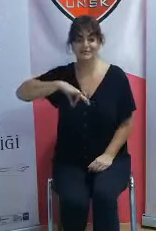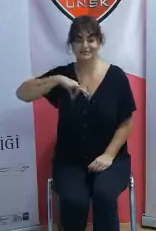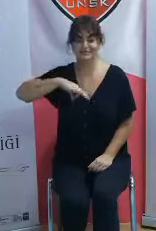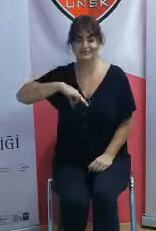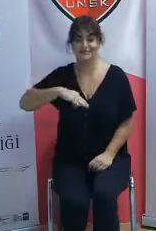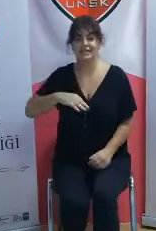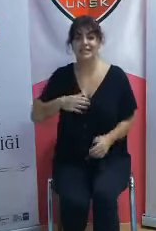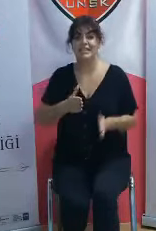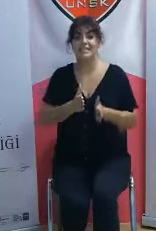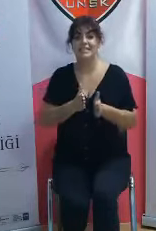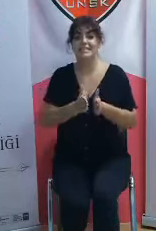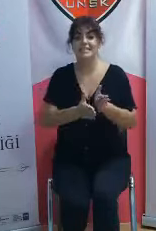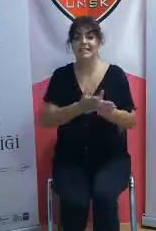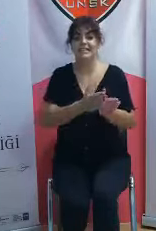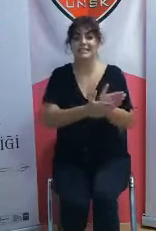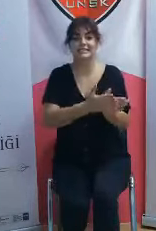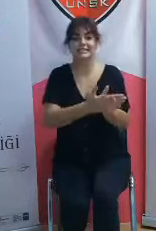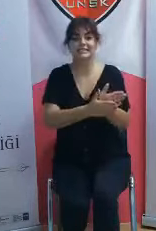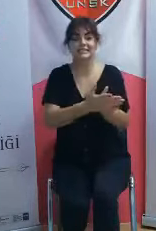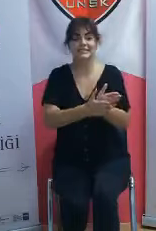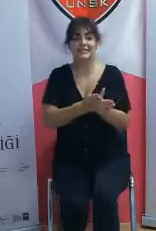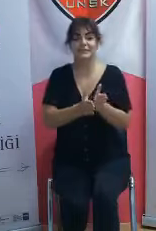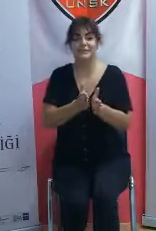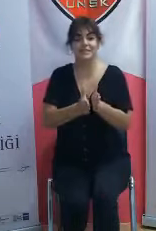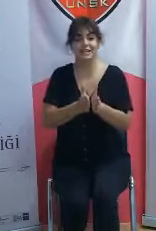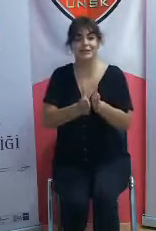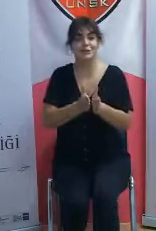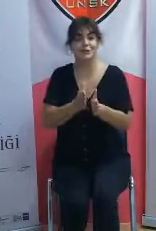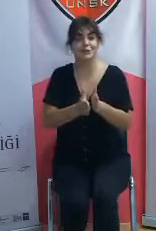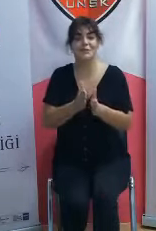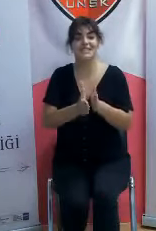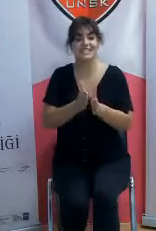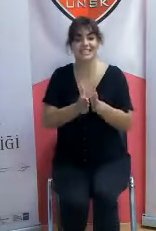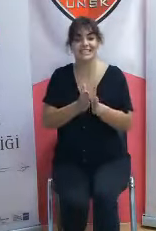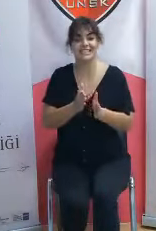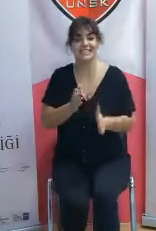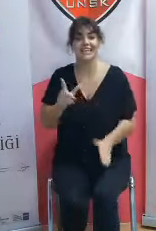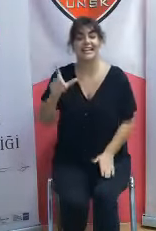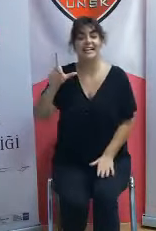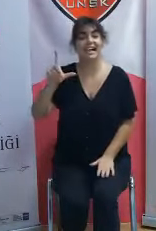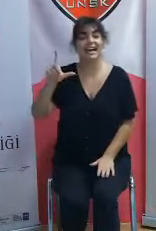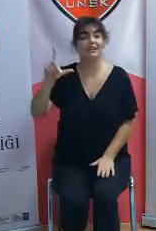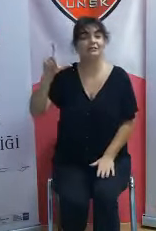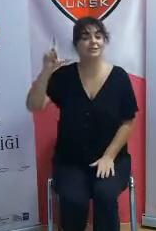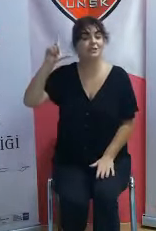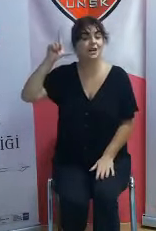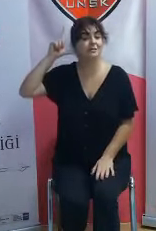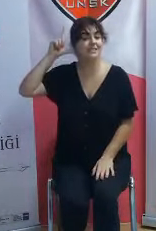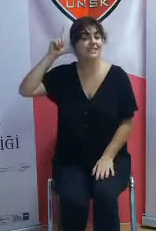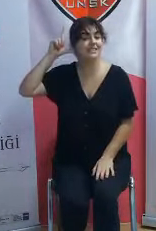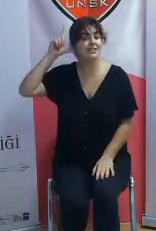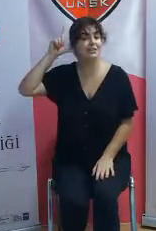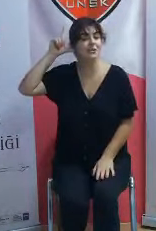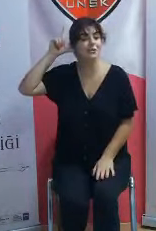Salı. Hafif saldırıyoruz. Salı. L harfini kulağımıza getiriyoruz.